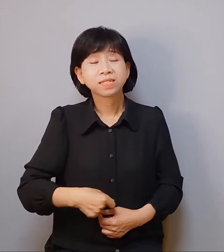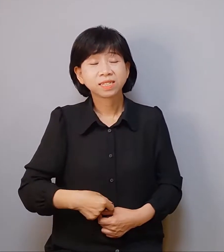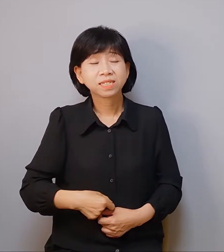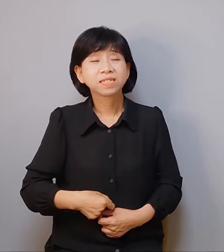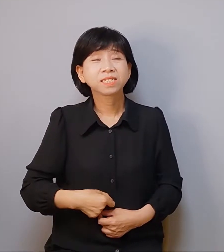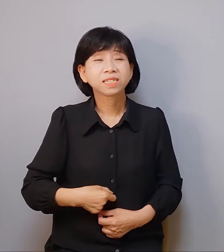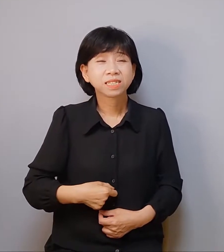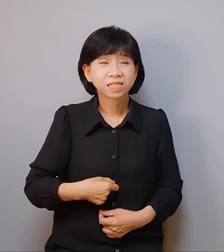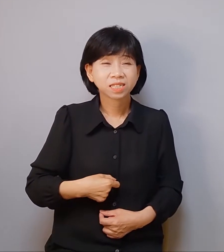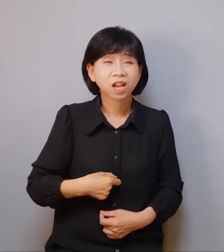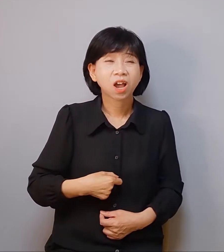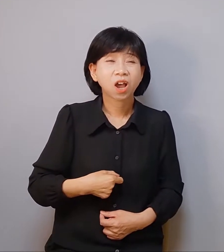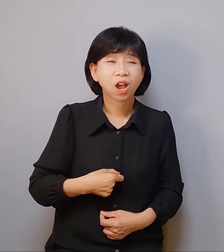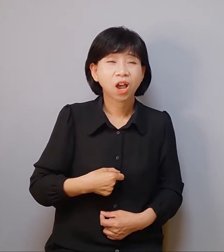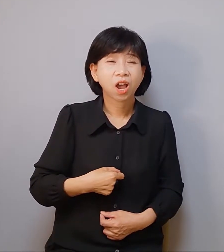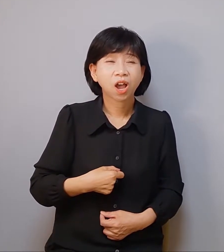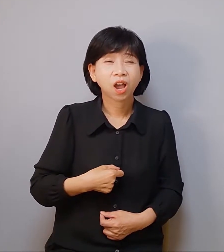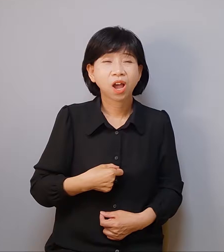신령과